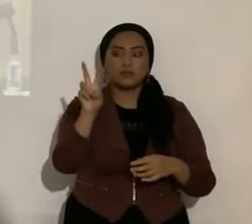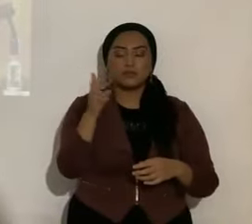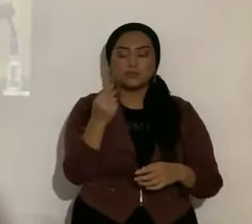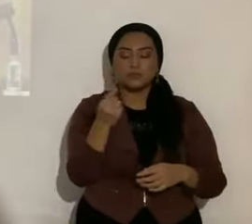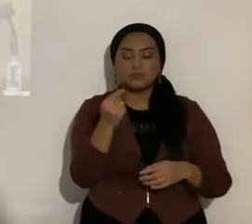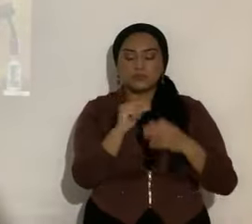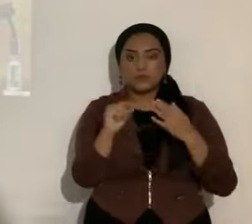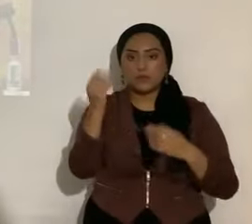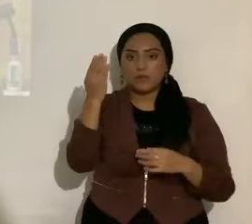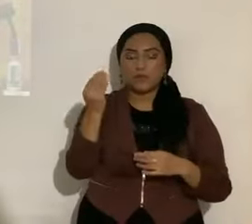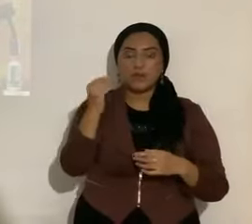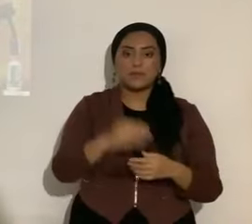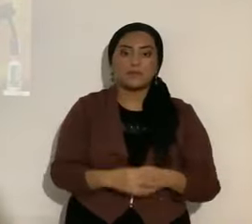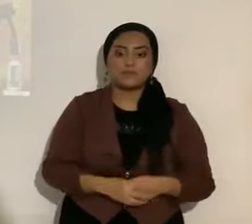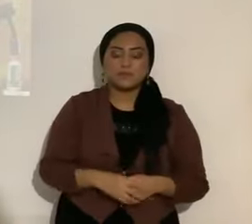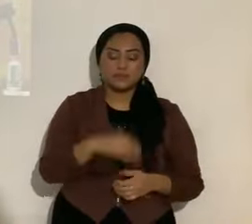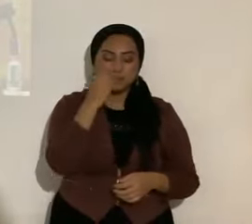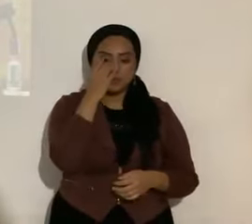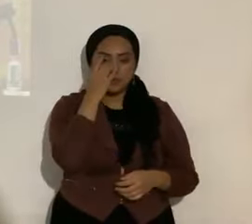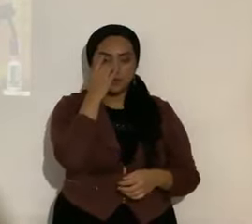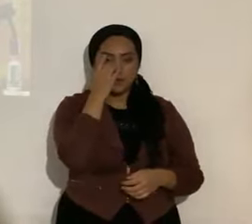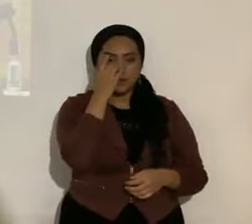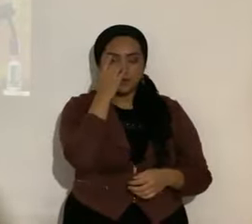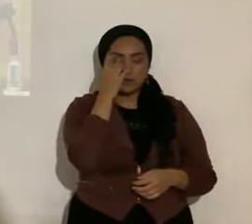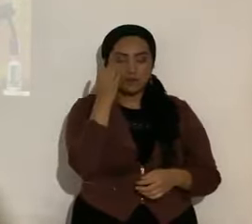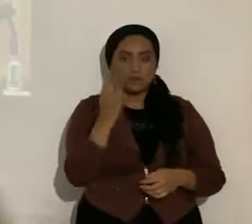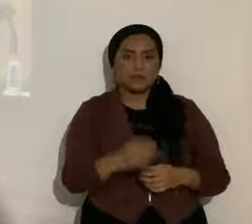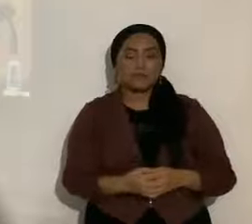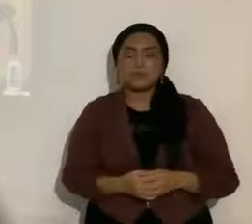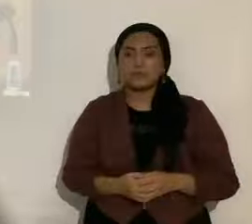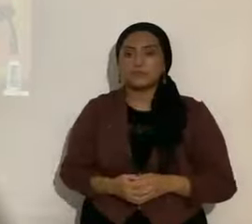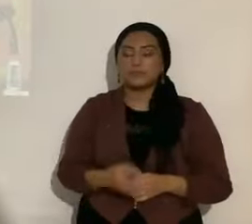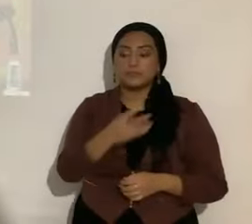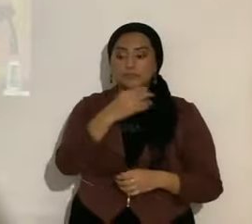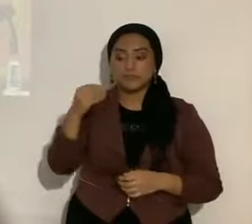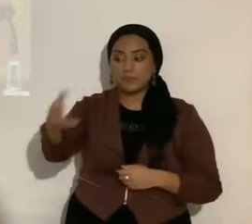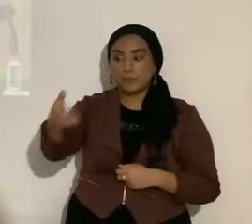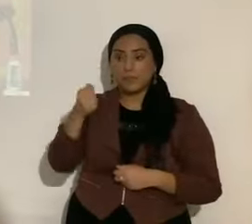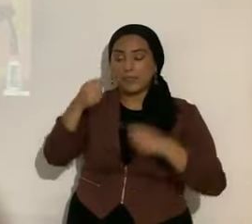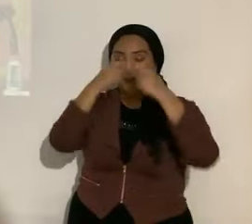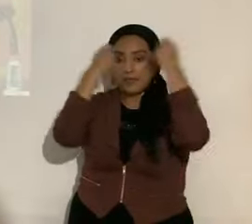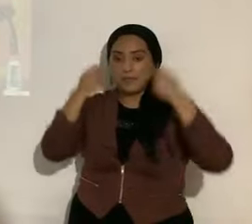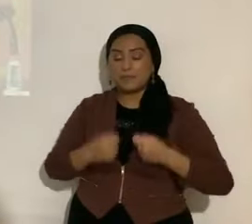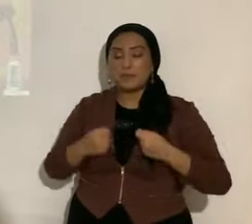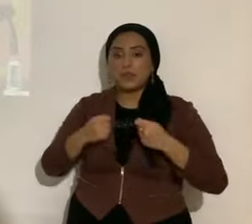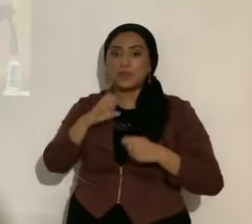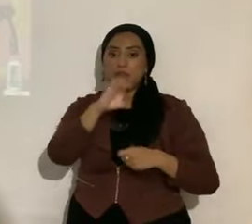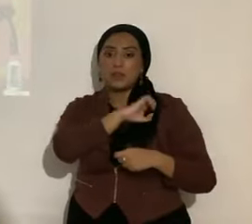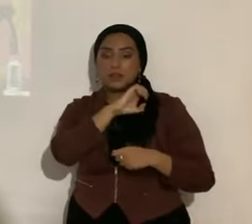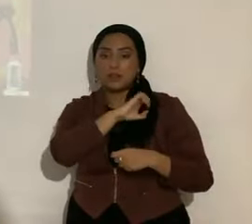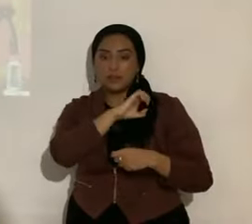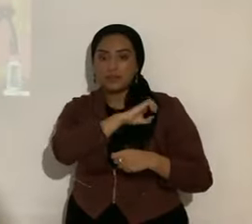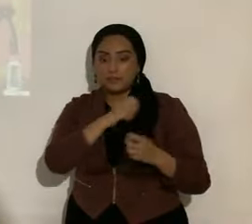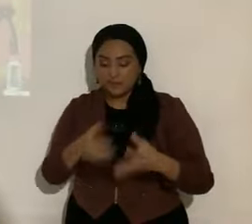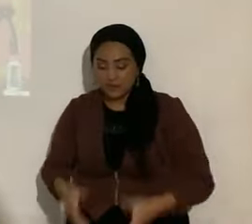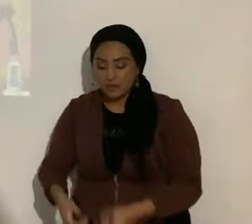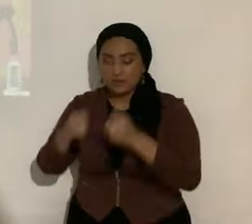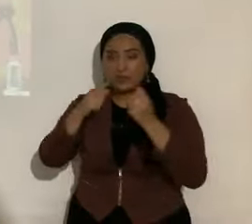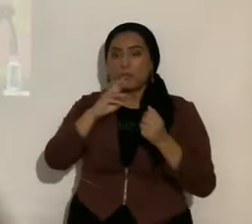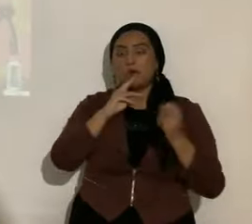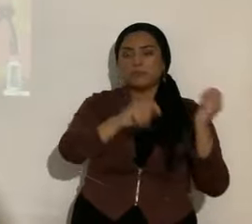verso 14, perdónenme, 14. Y tomando el manto de Elías que se le había caído, golpeó